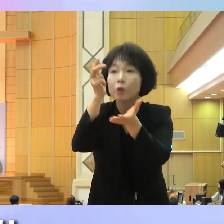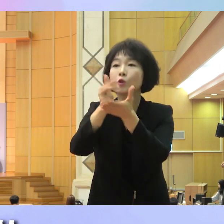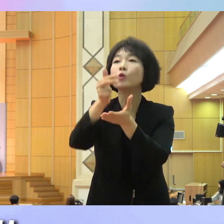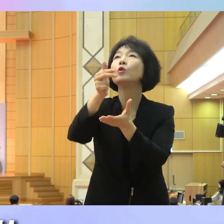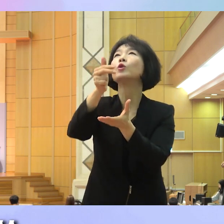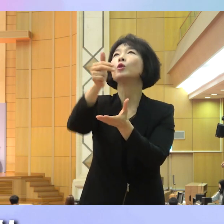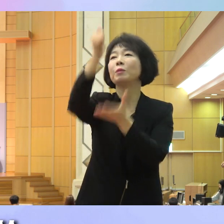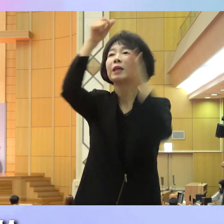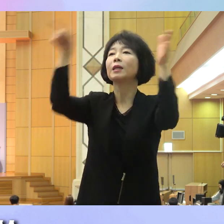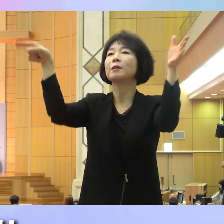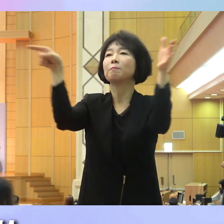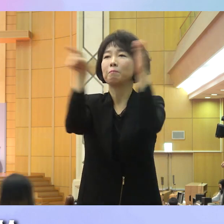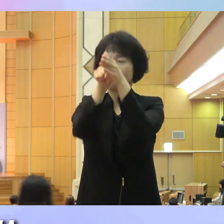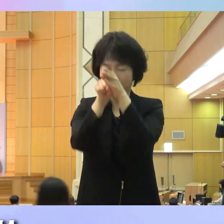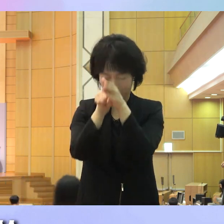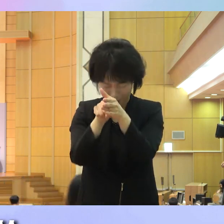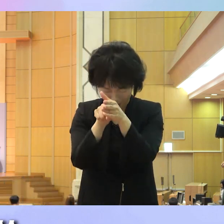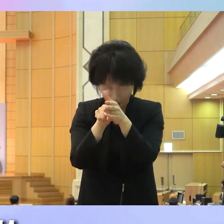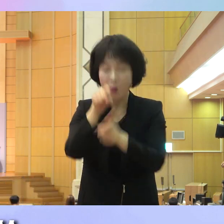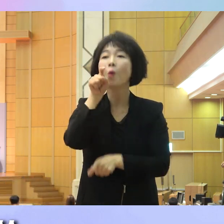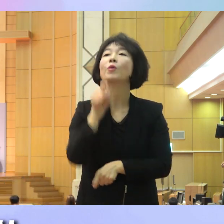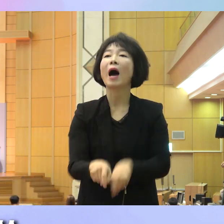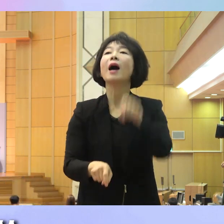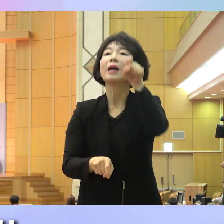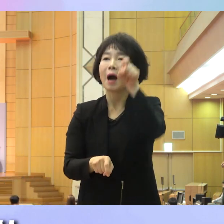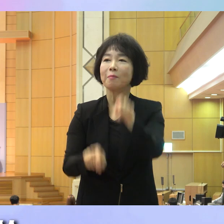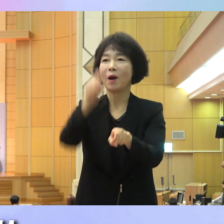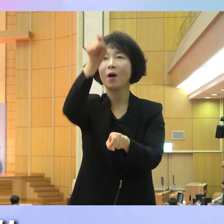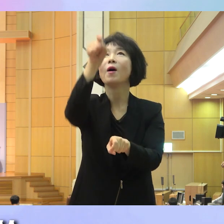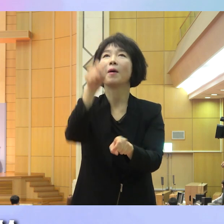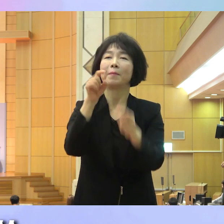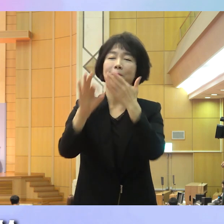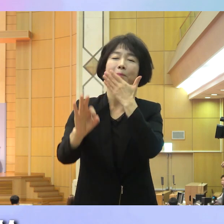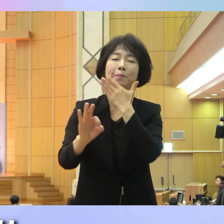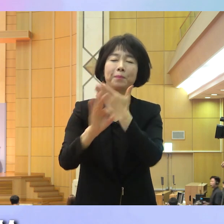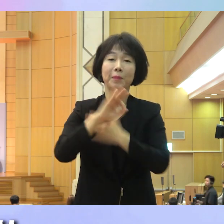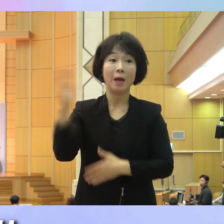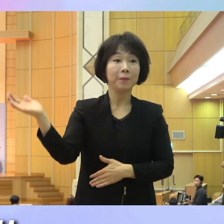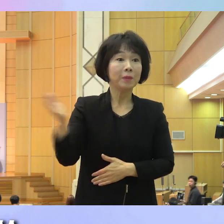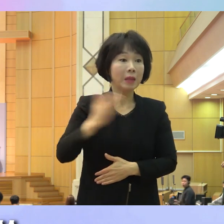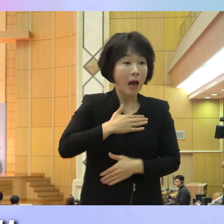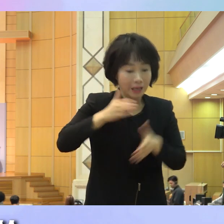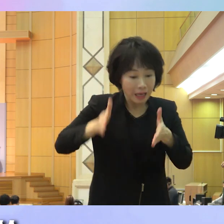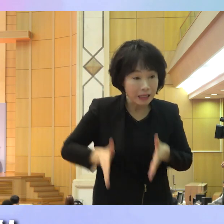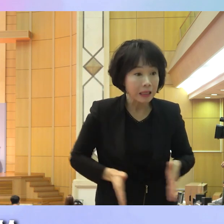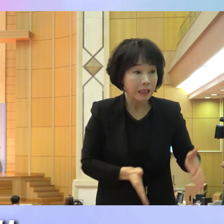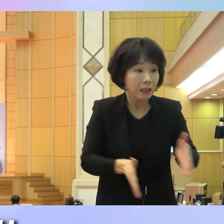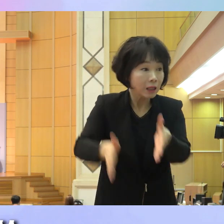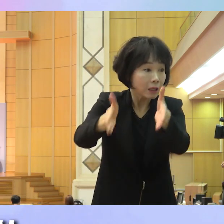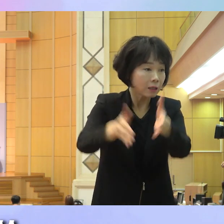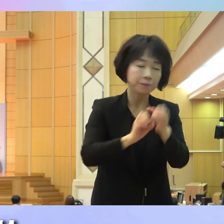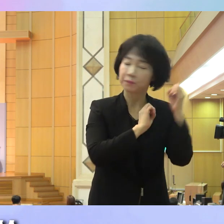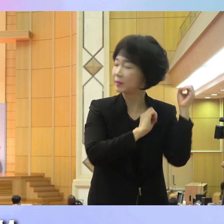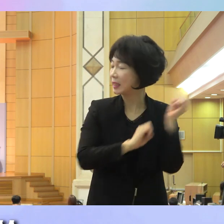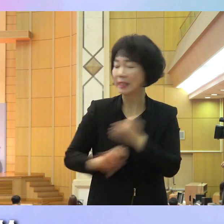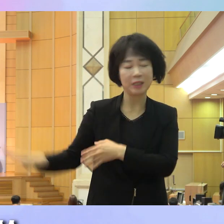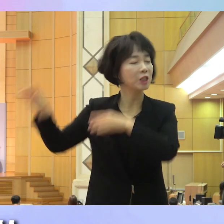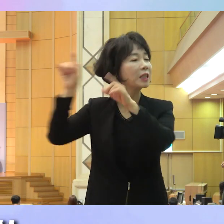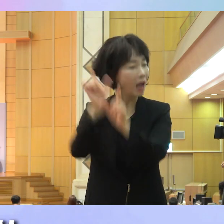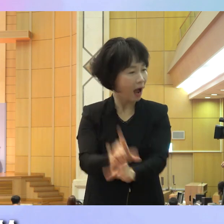주소서. 주를 믿고 나가면 나의